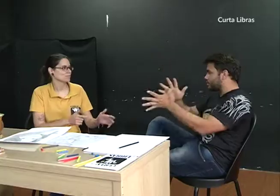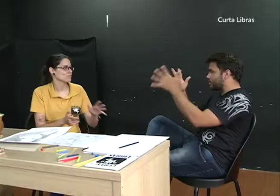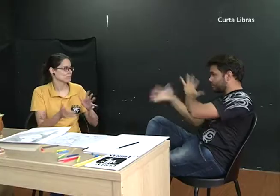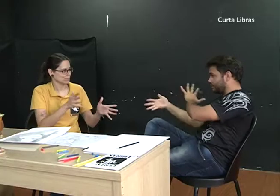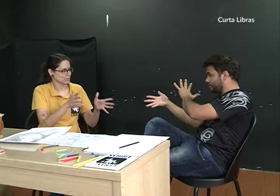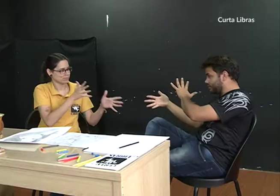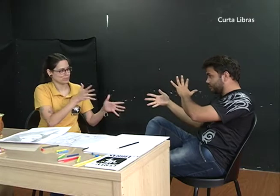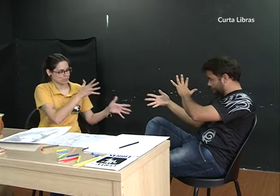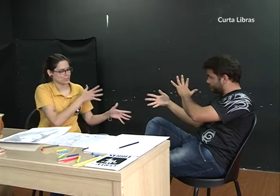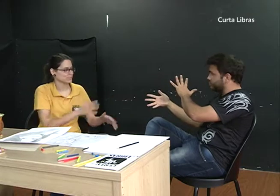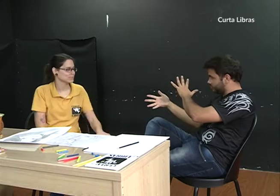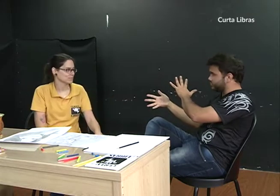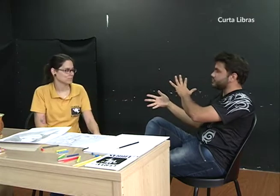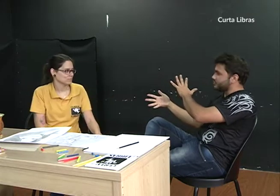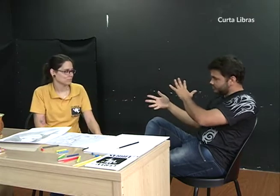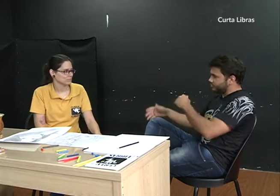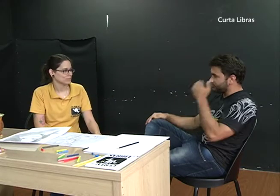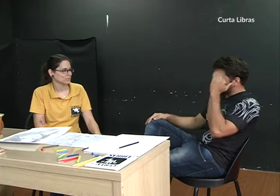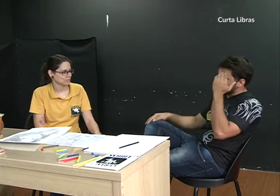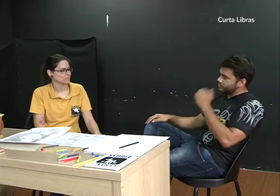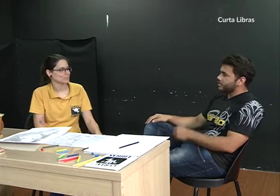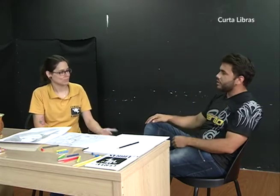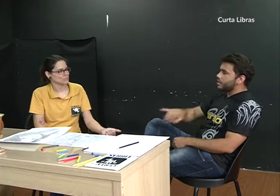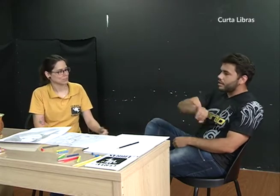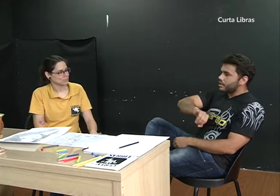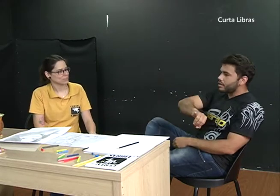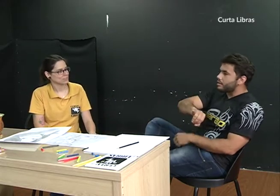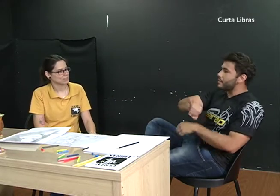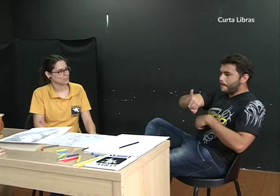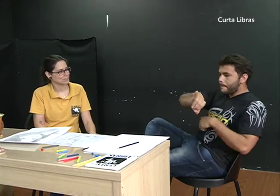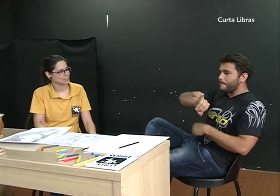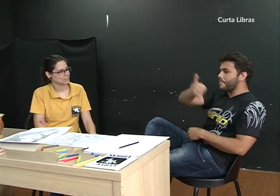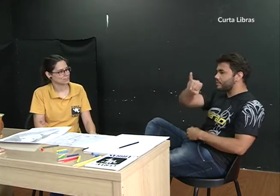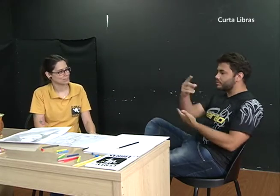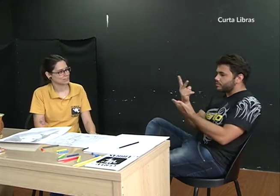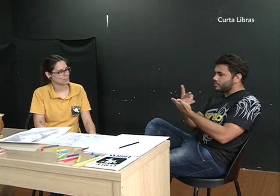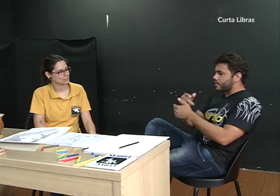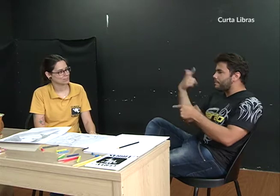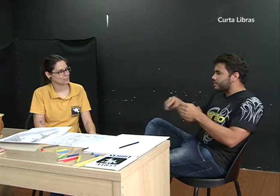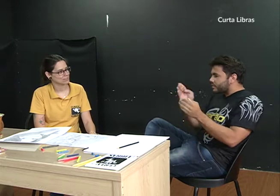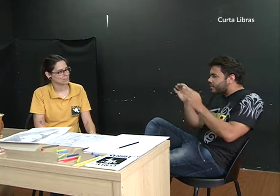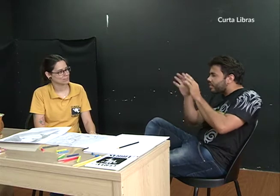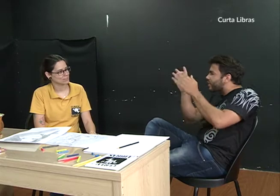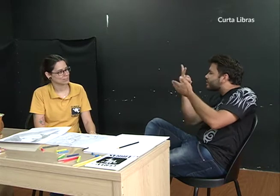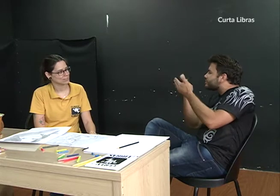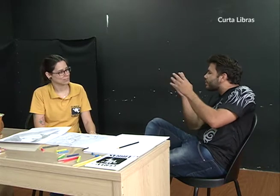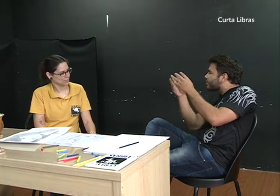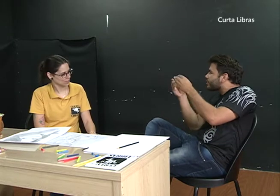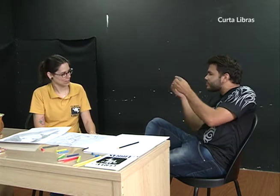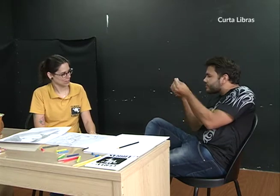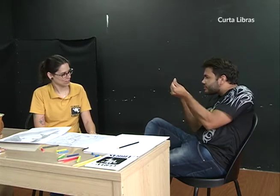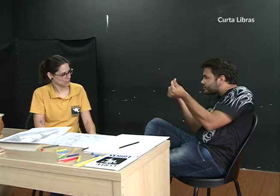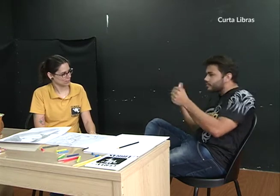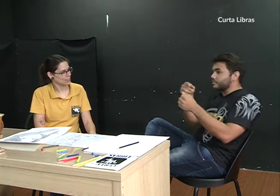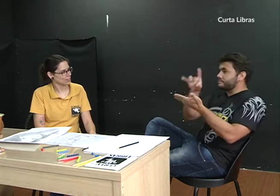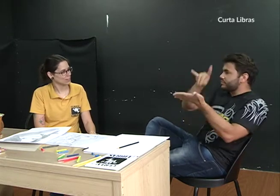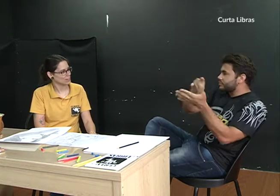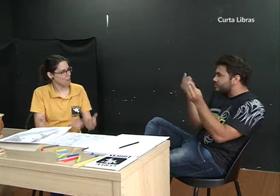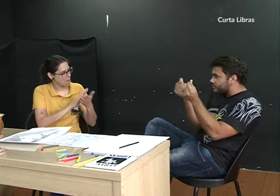Ah, claro, com movimento. Por exemplo, sinais com movimento exigem uma representação com continuidade gráfica. Ah, que